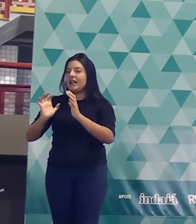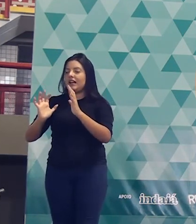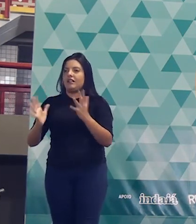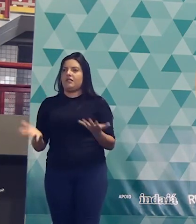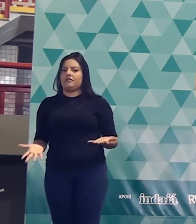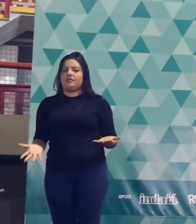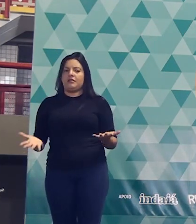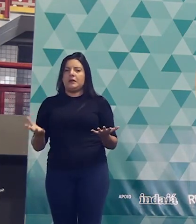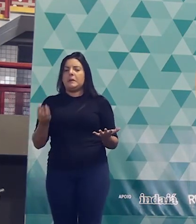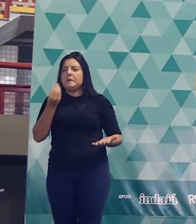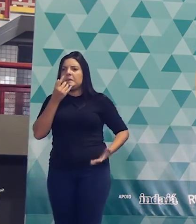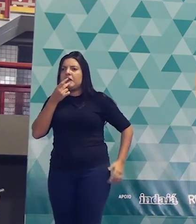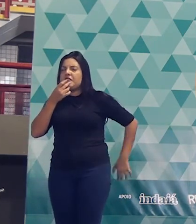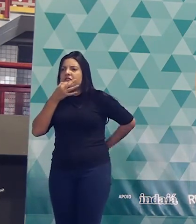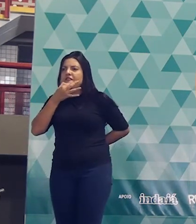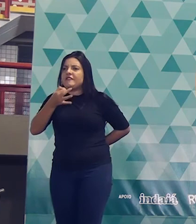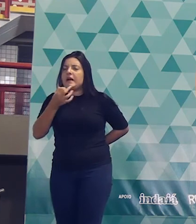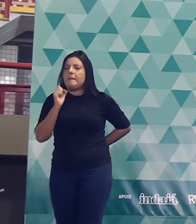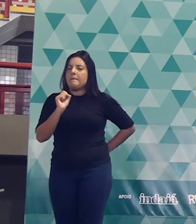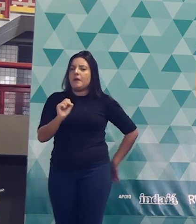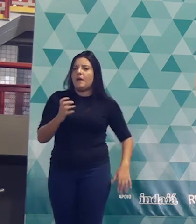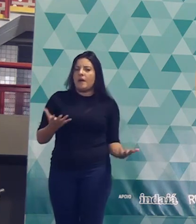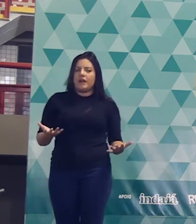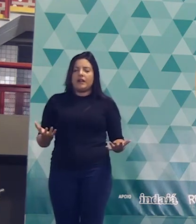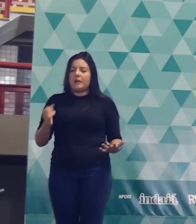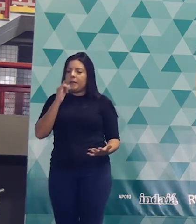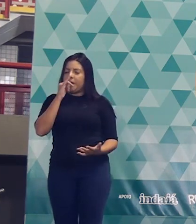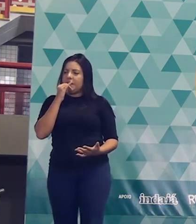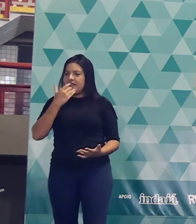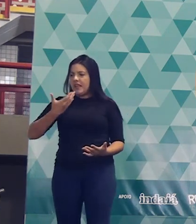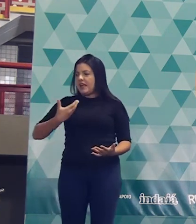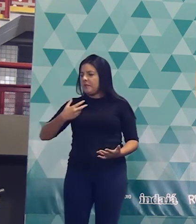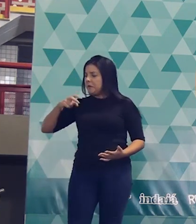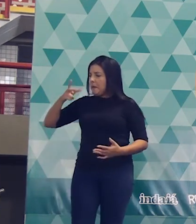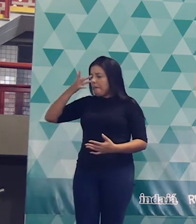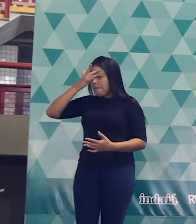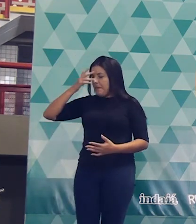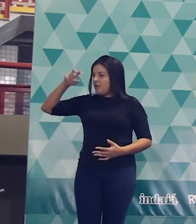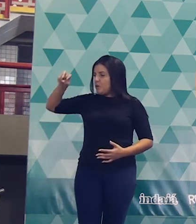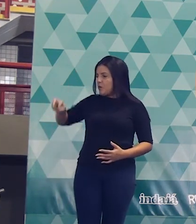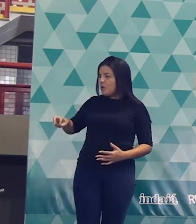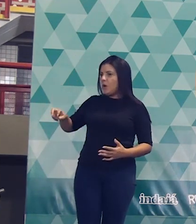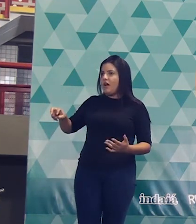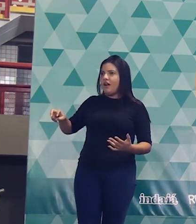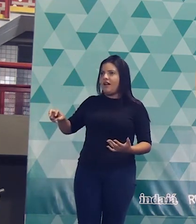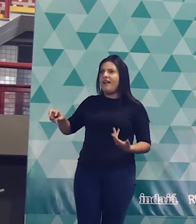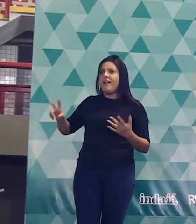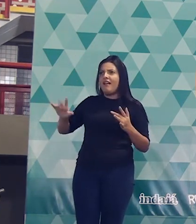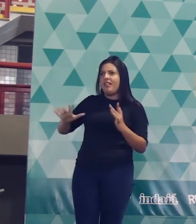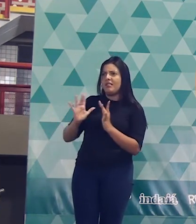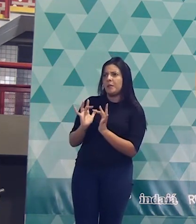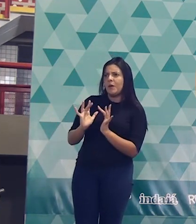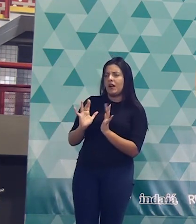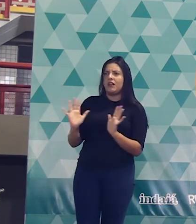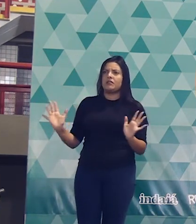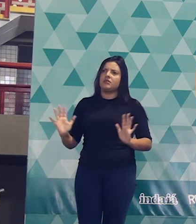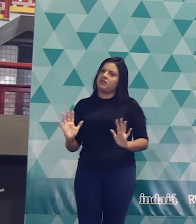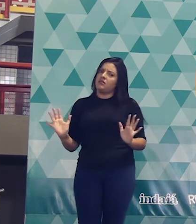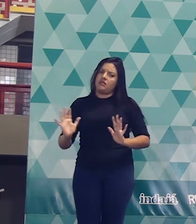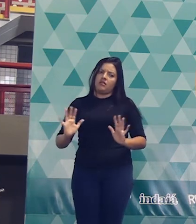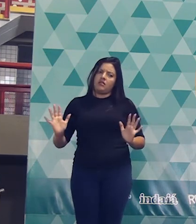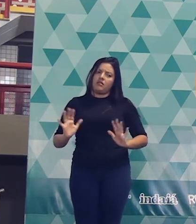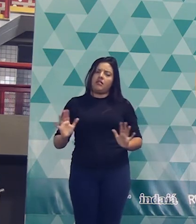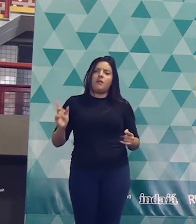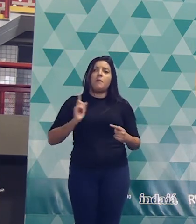Posso inferir isso? Só porque alguém está do seu lado é casal? Forma casal? Não. Certo? Então eu coloquei essa imagem